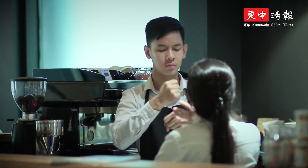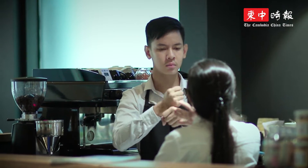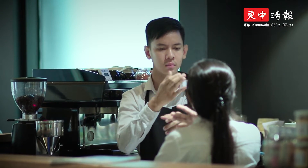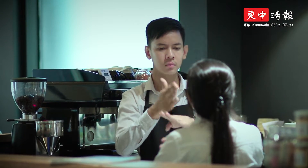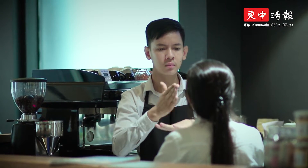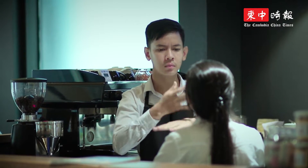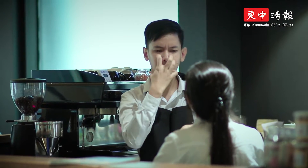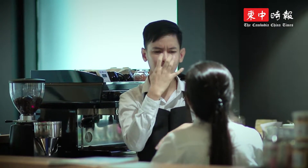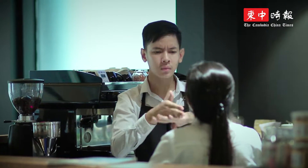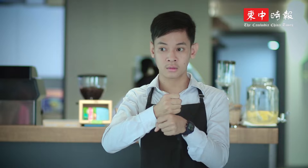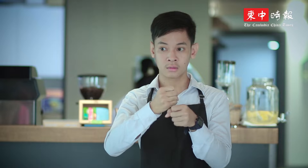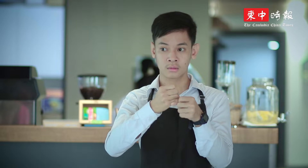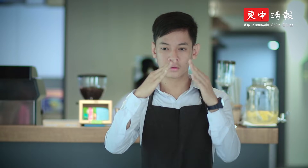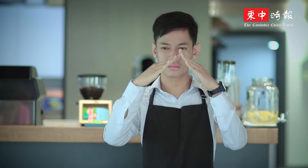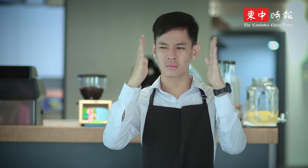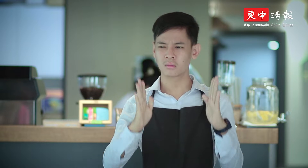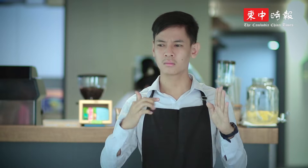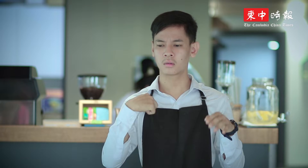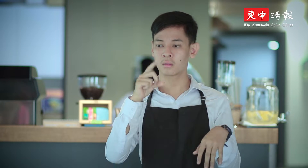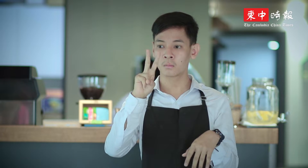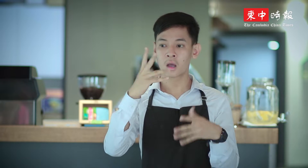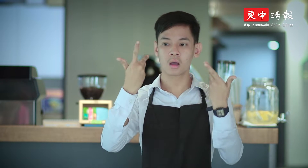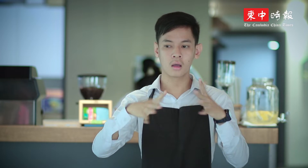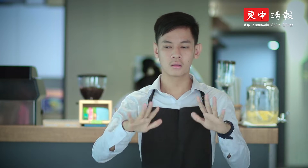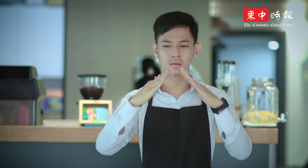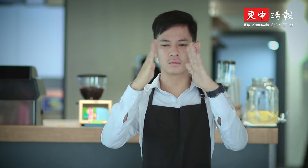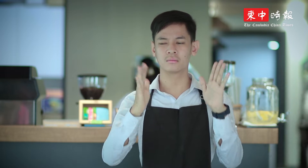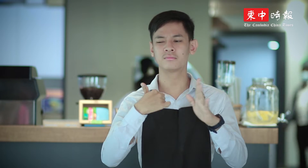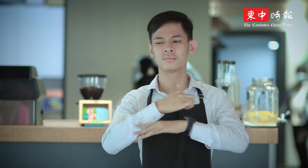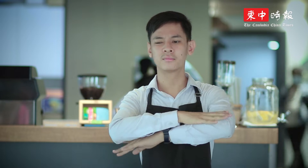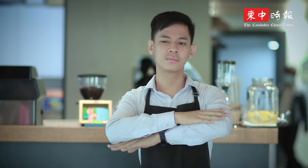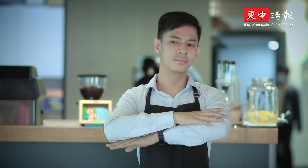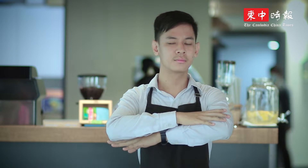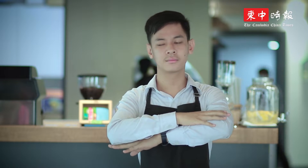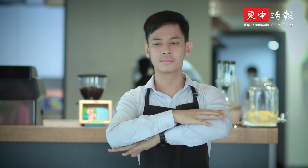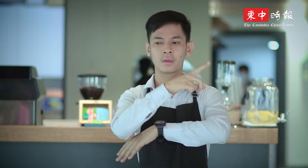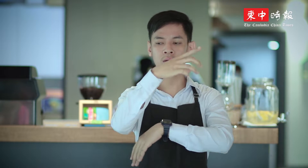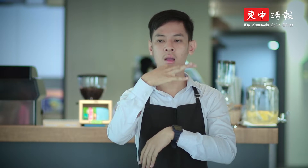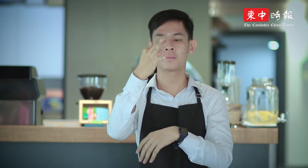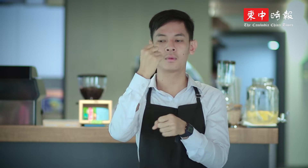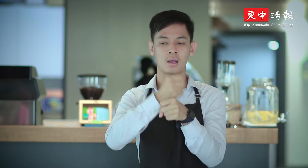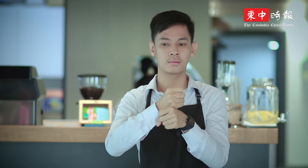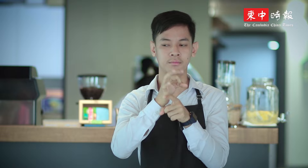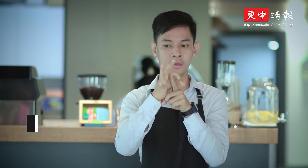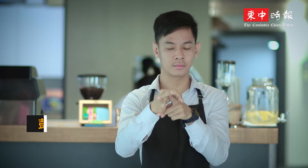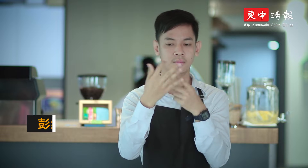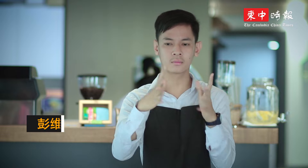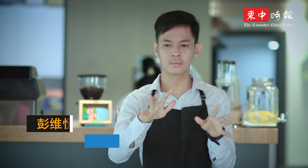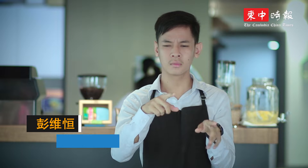因为之前我找不到工作，天天待在家里，没做什么也不知道自己能做什